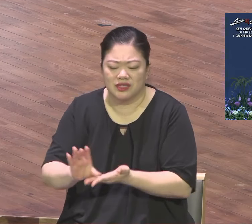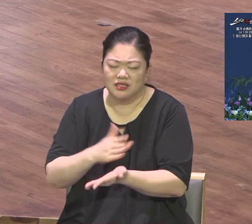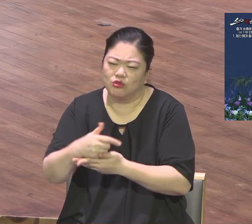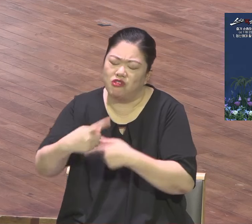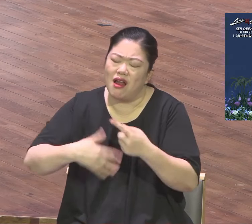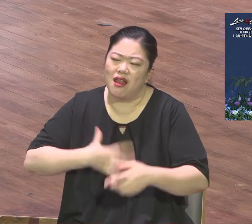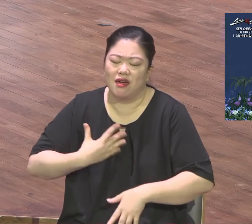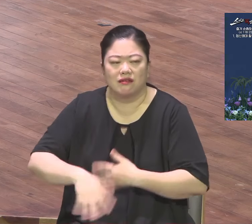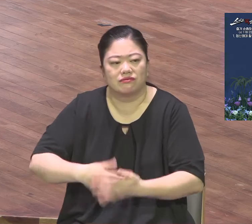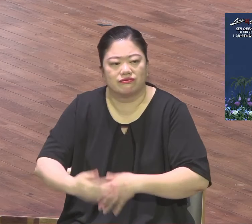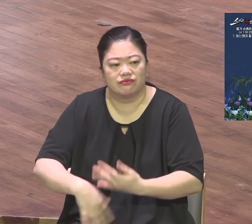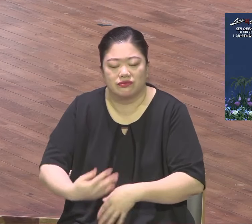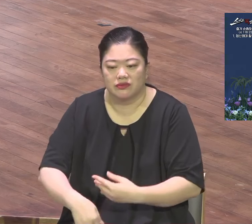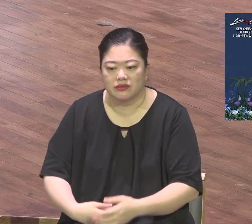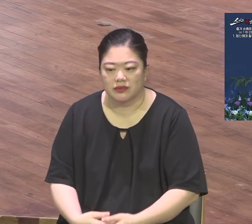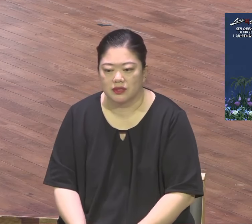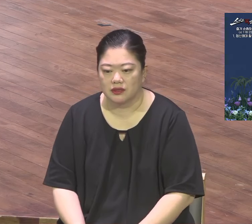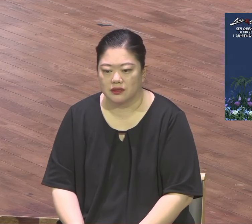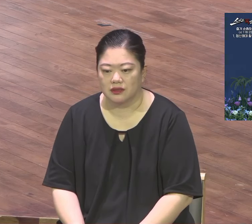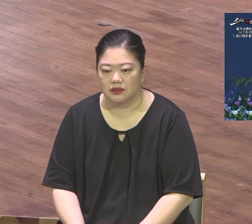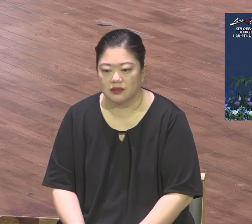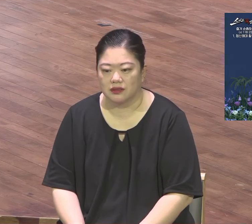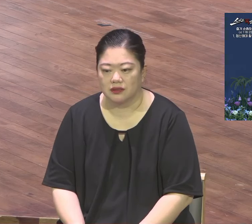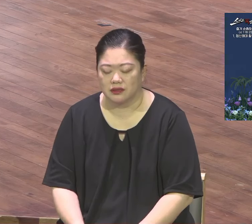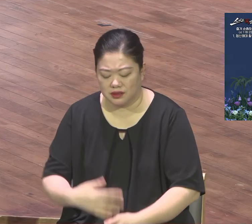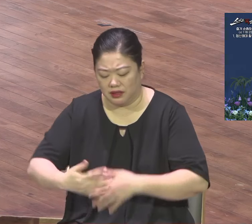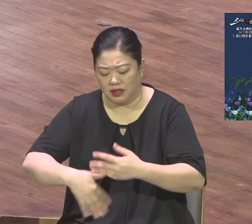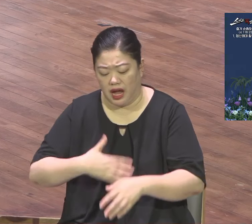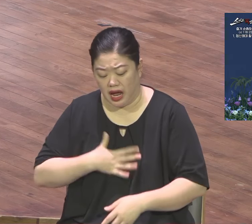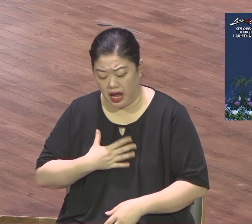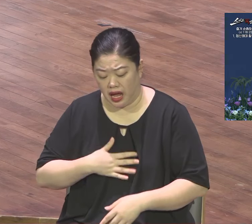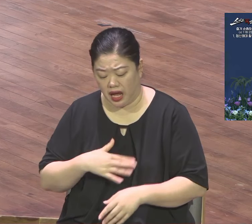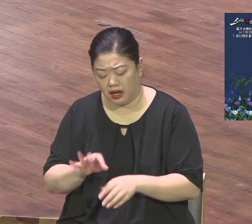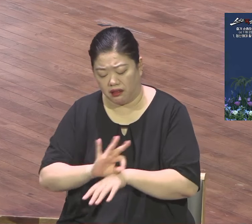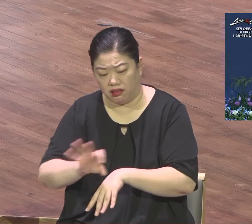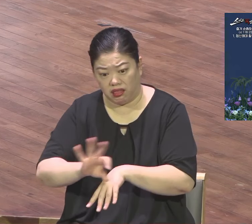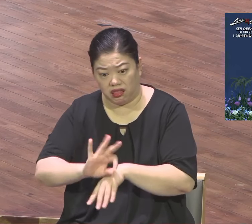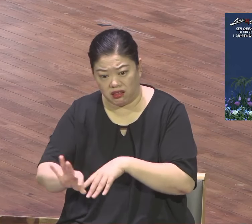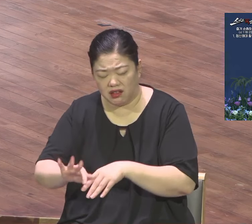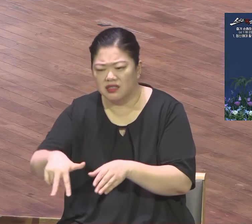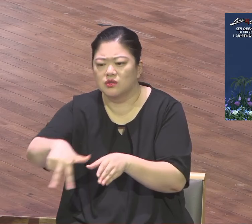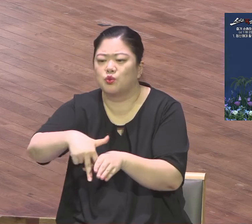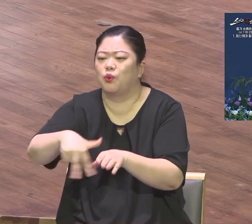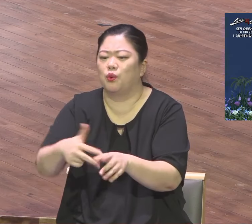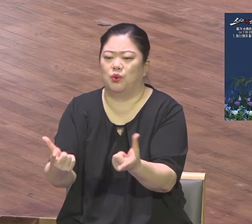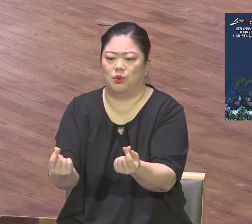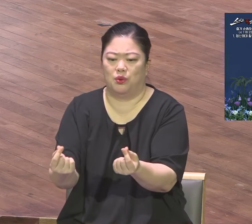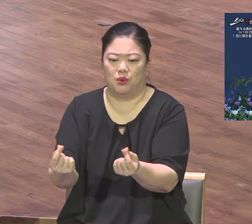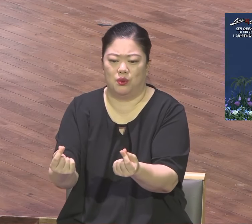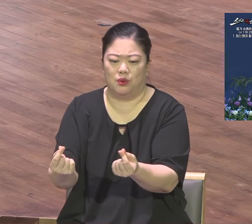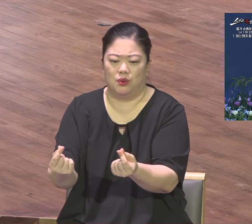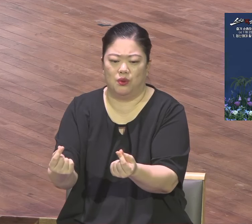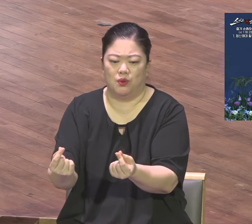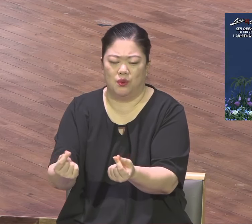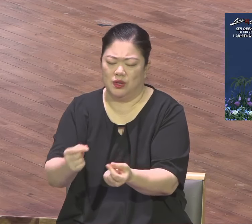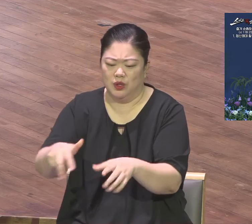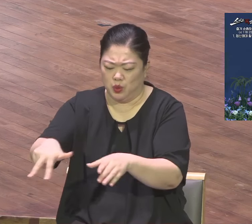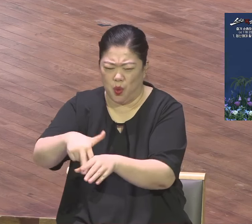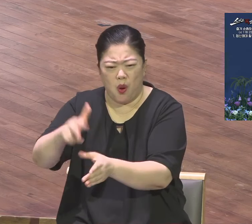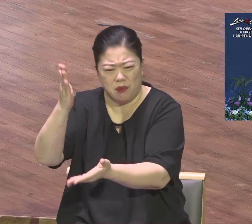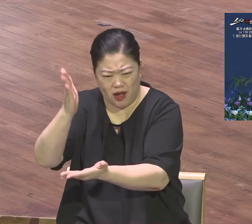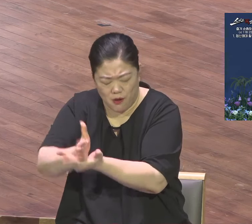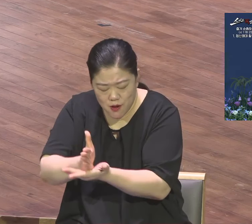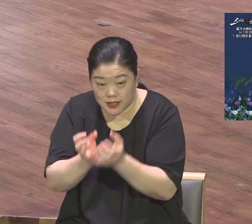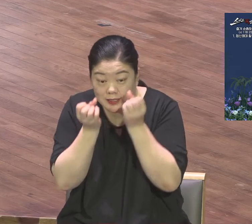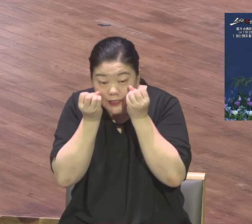같은. 반복은 종교예요. 날로 새롭기 바랍니다. 네. 처음 찬양 부르는